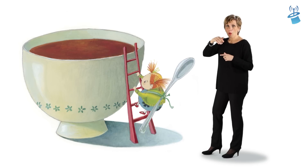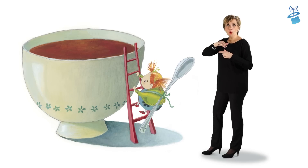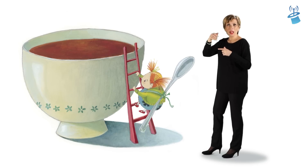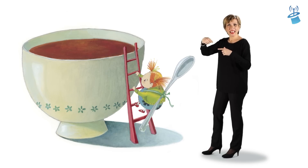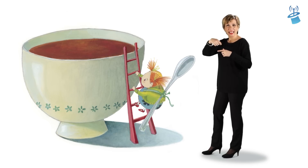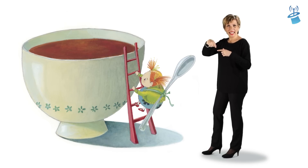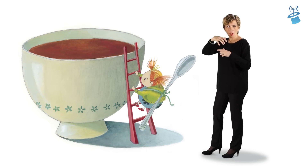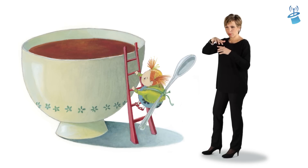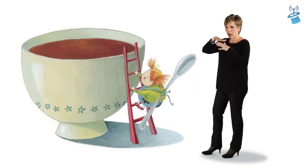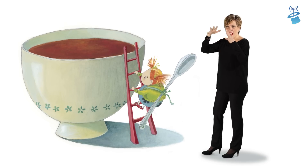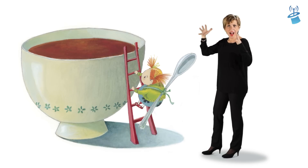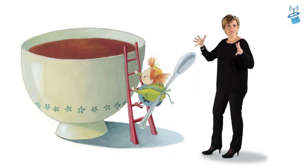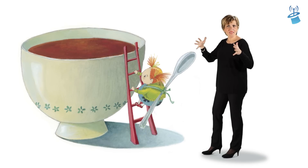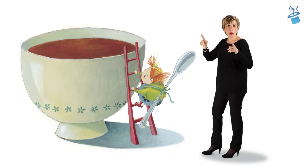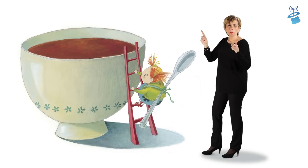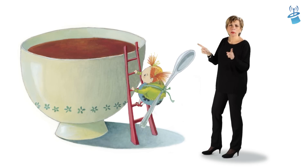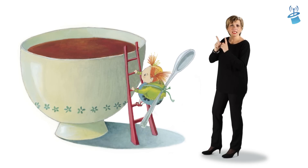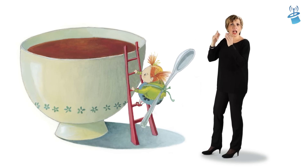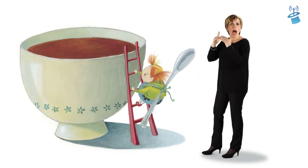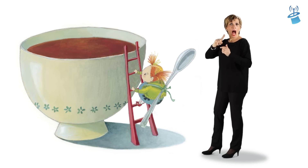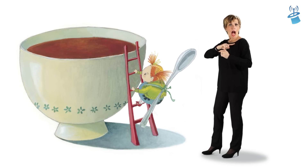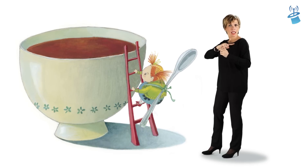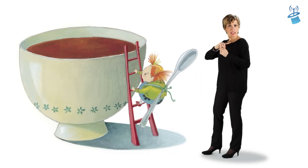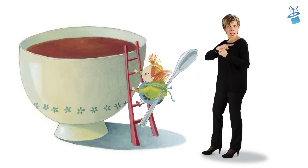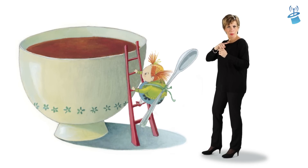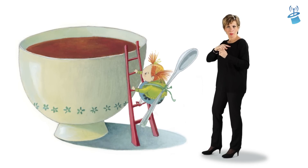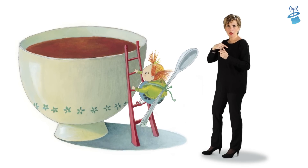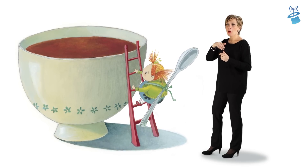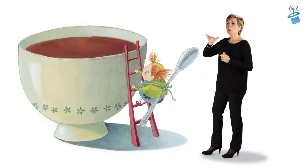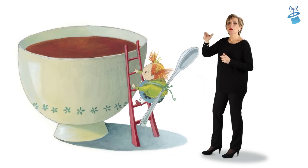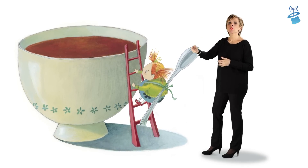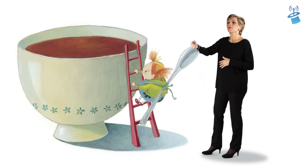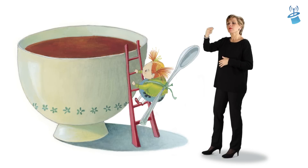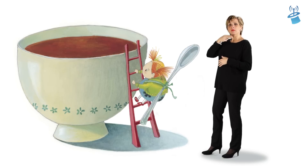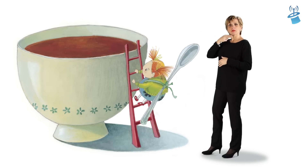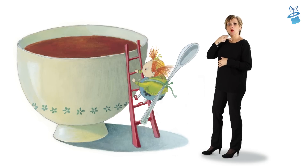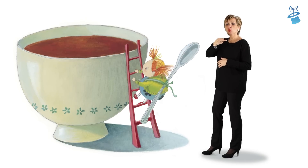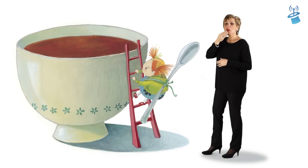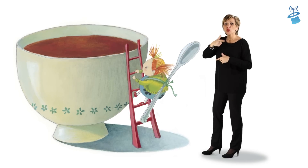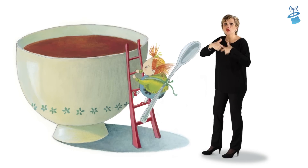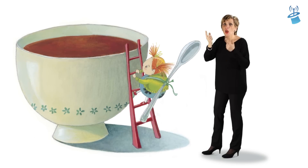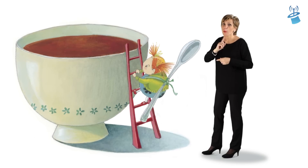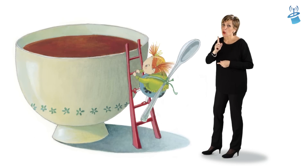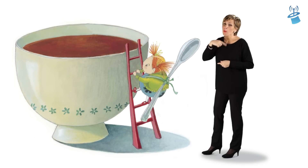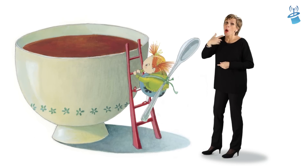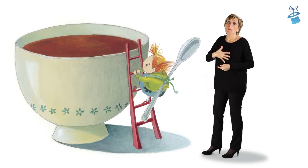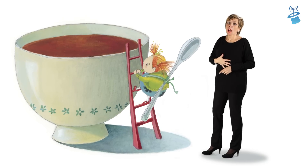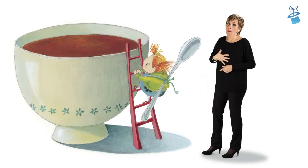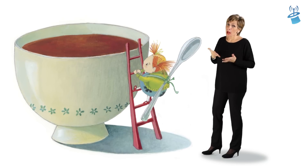Mi mangerò un budino grande come una casa e nessuno mi dirà: bimba, non mangiare